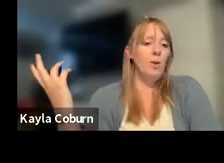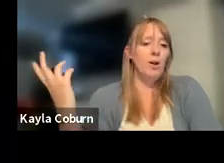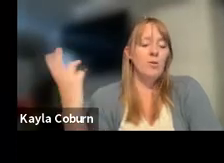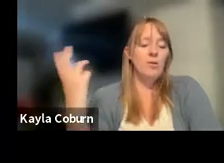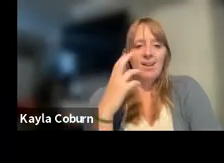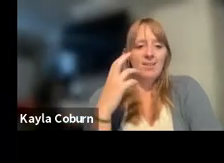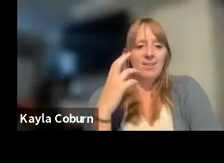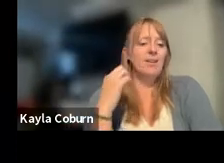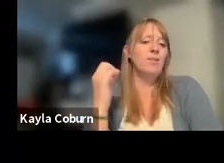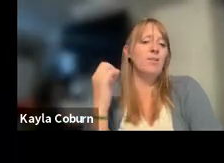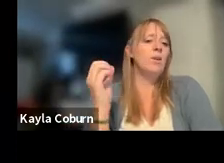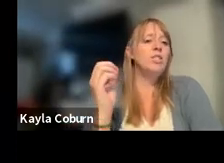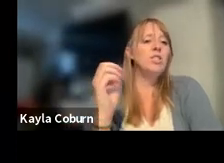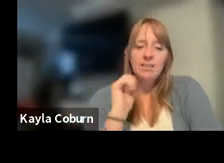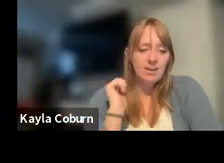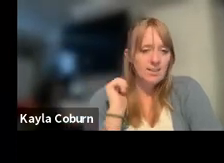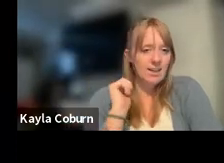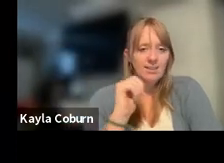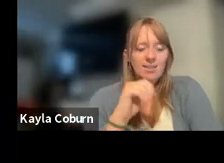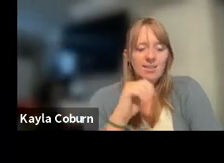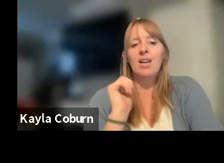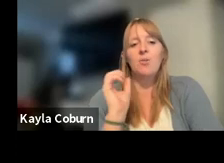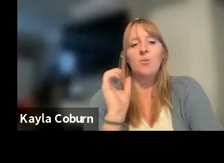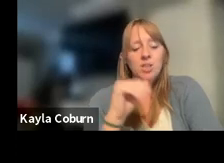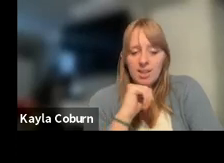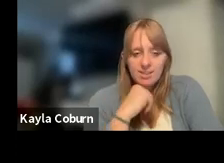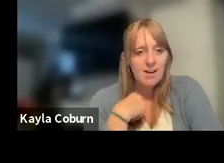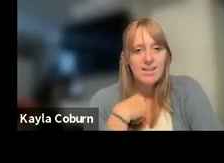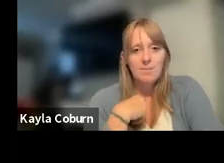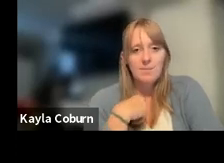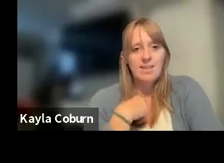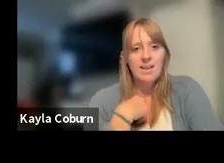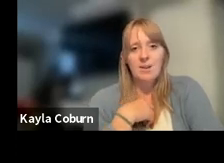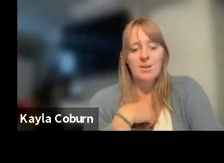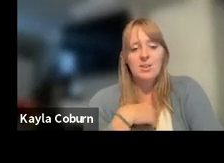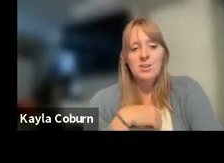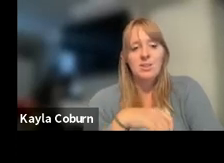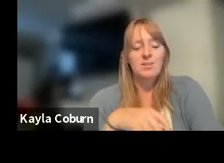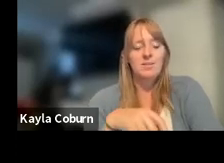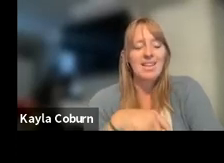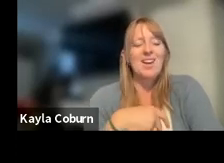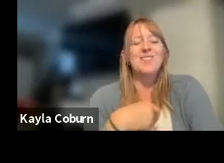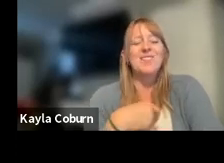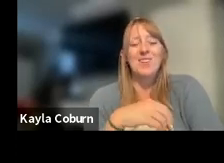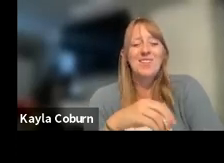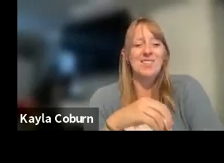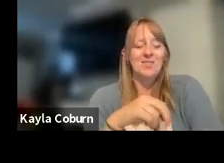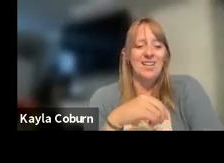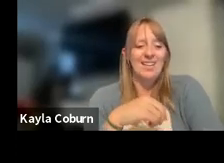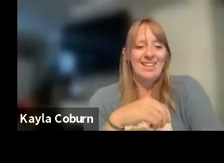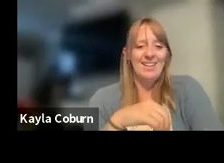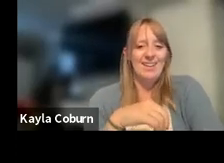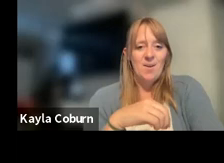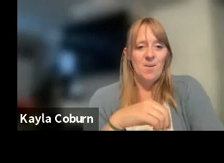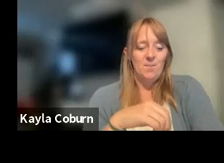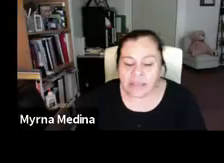So people are always asking, when should they start tactile signing? When should they start adapting sign language? Is sign language for their